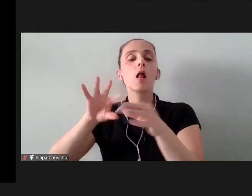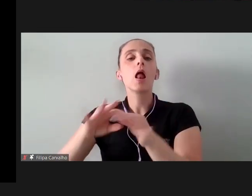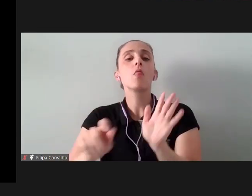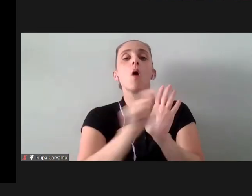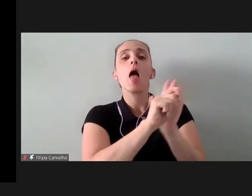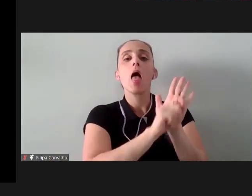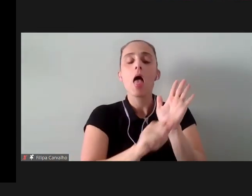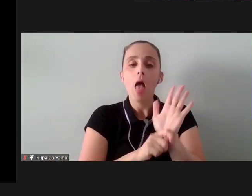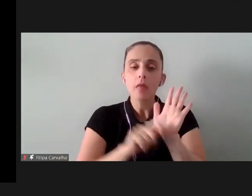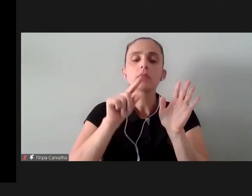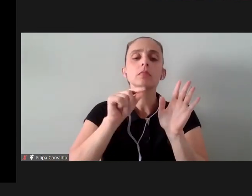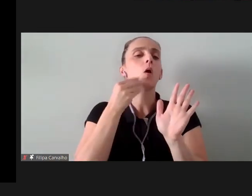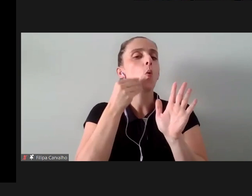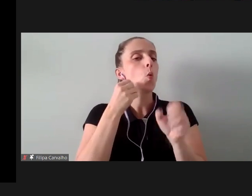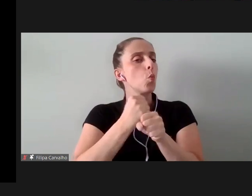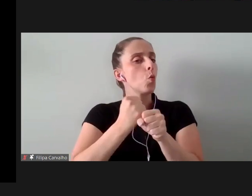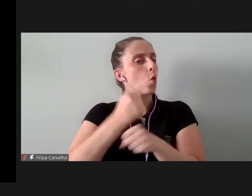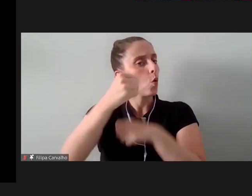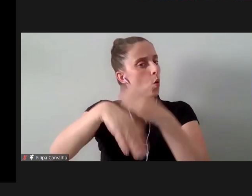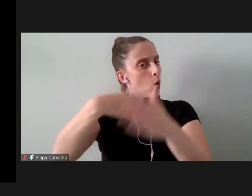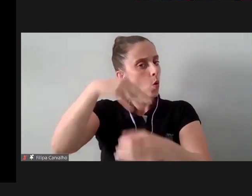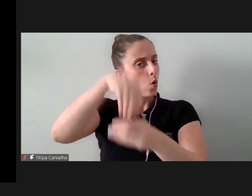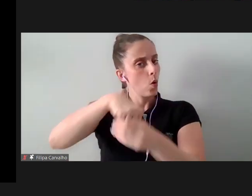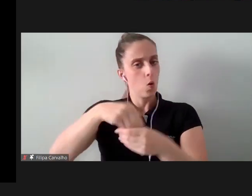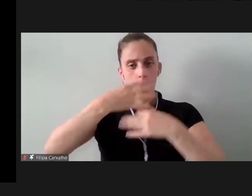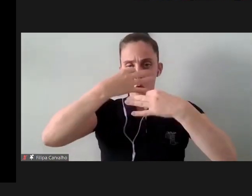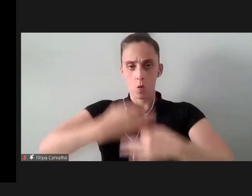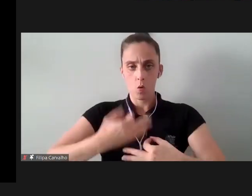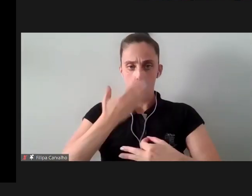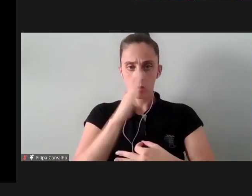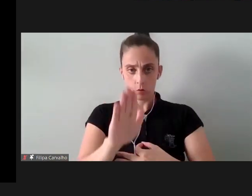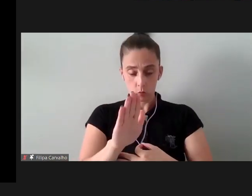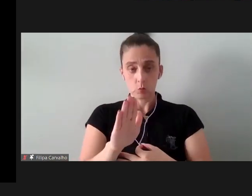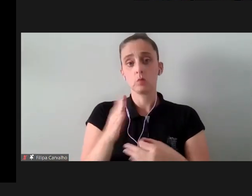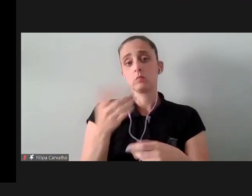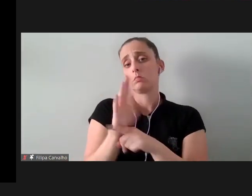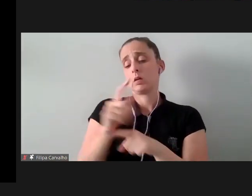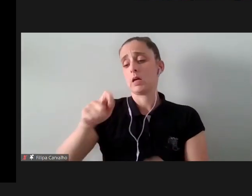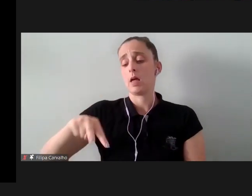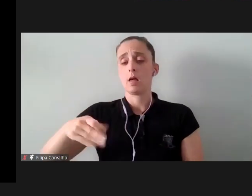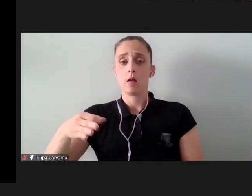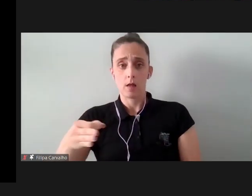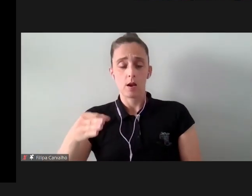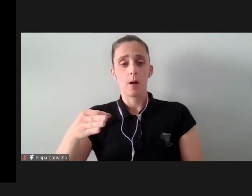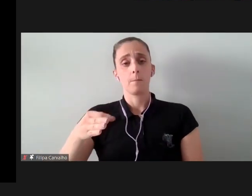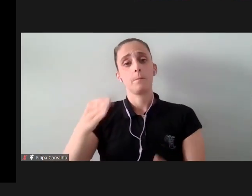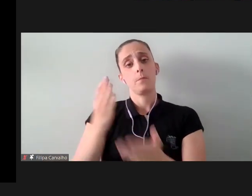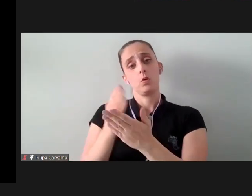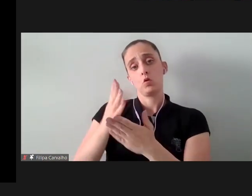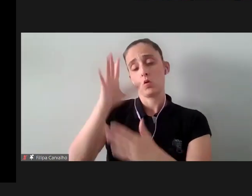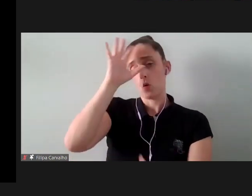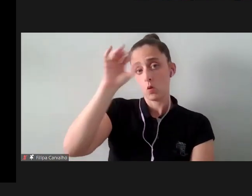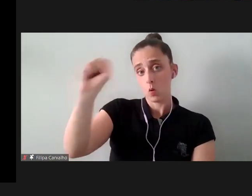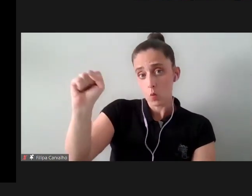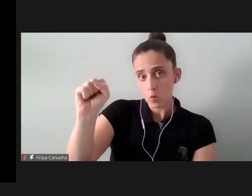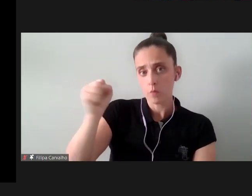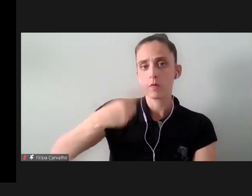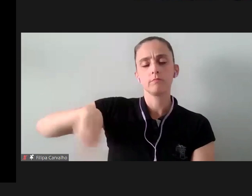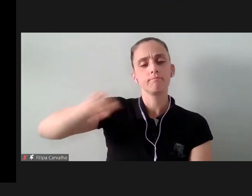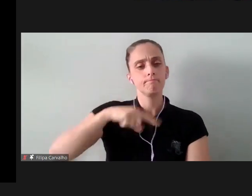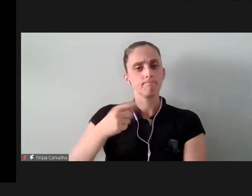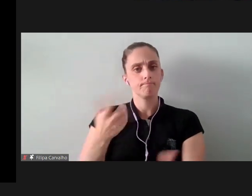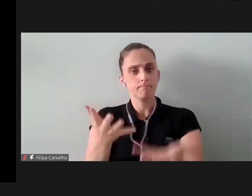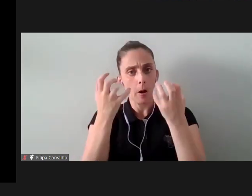à deontologia profissional. Nos últimos tempos, a INAP, enquanto Escola de Governo, vamos apostando mais